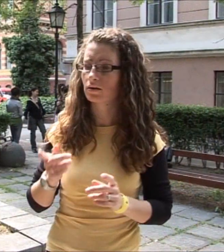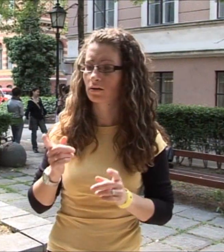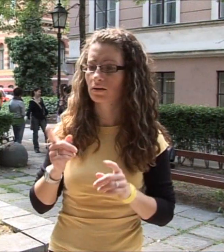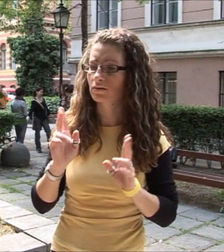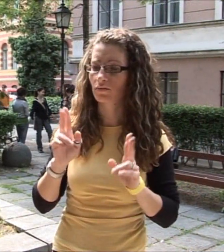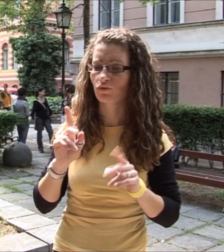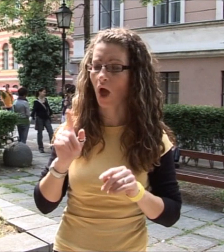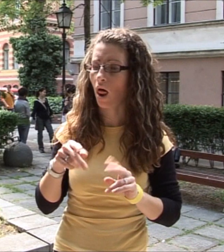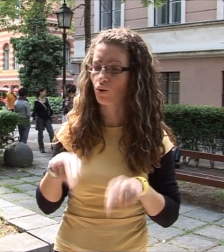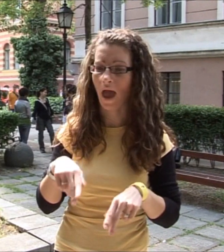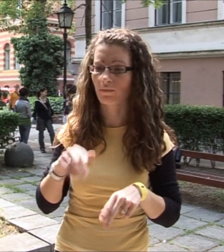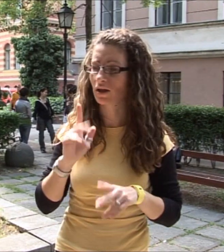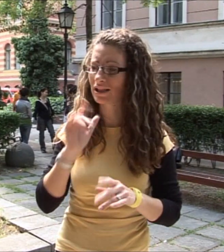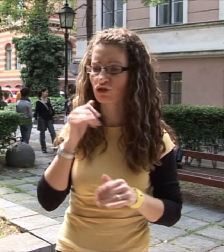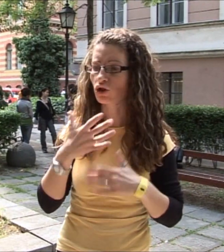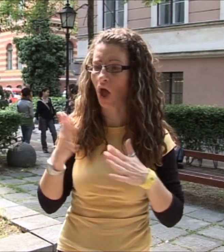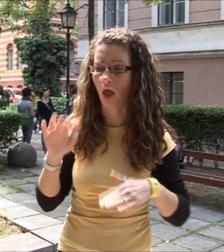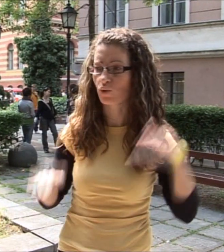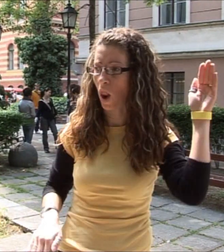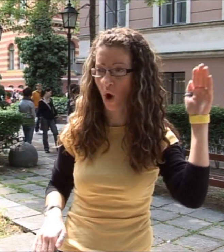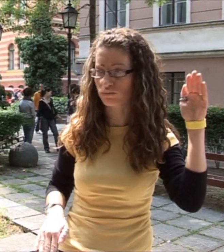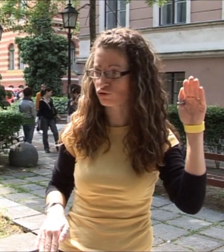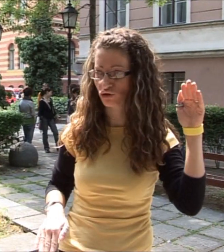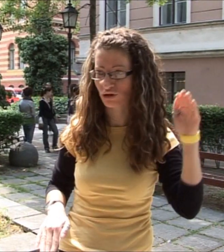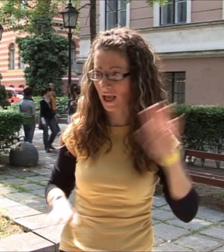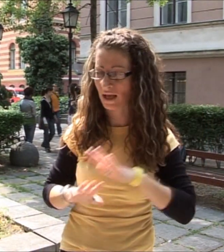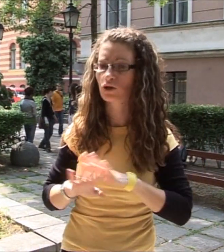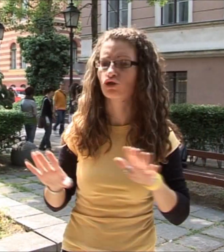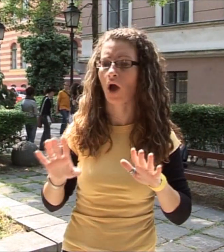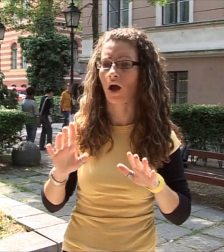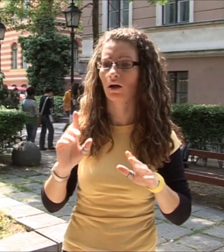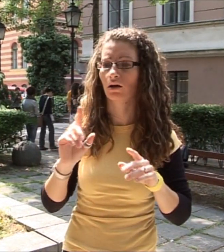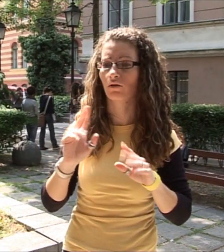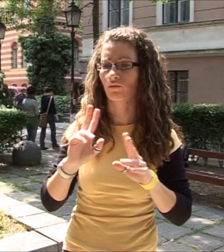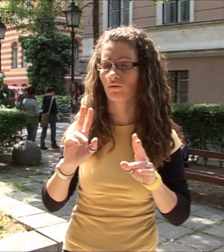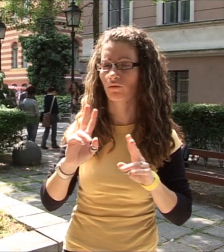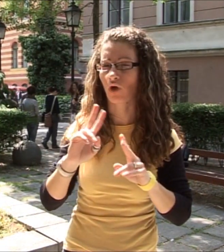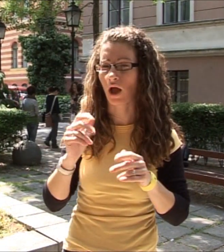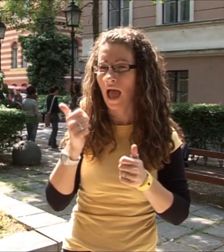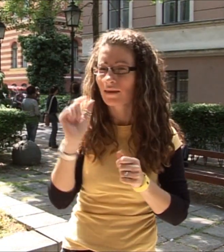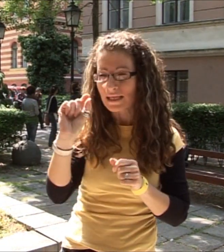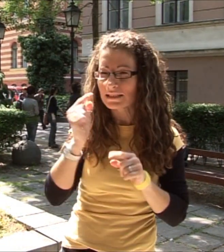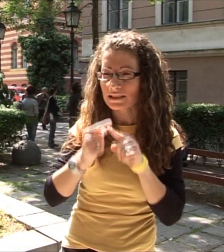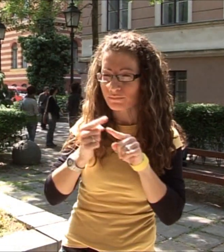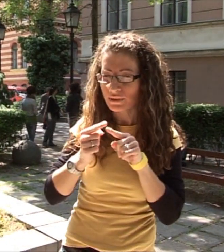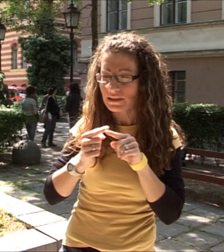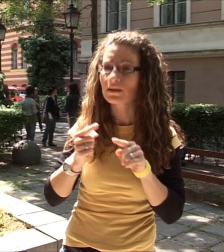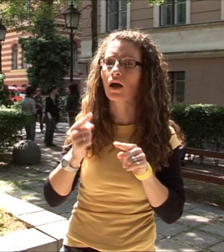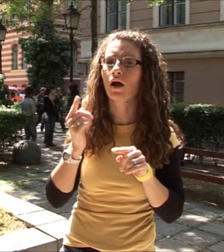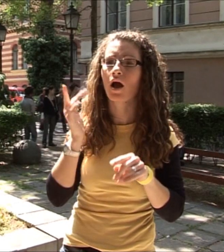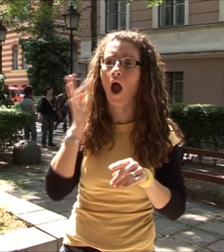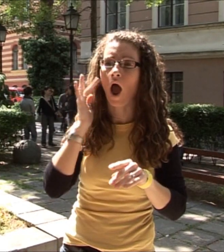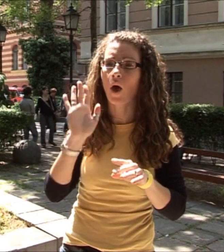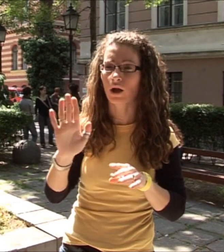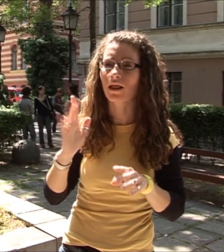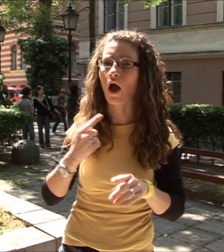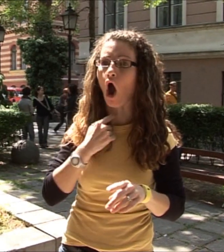cíáó valóában nincs m különség csak a van egy kicsit különbség